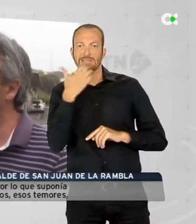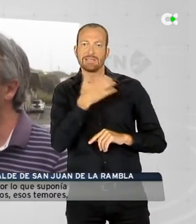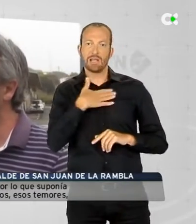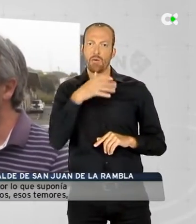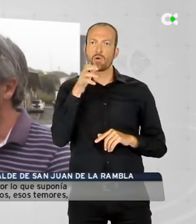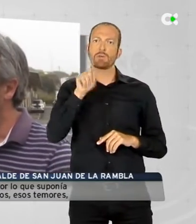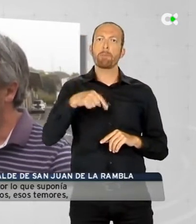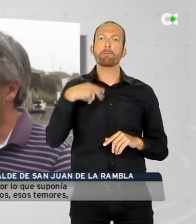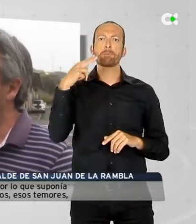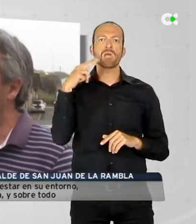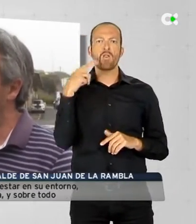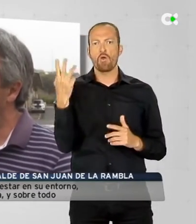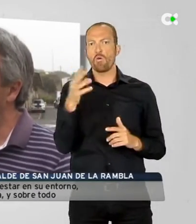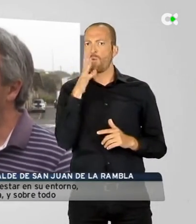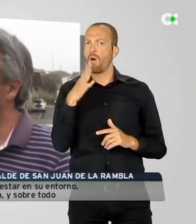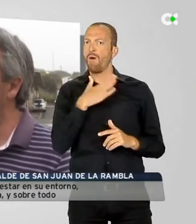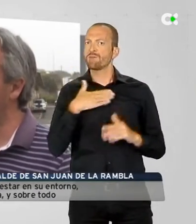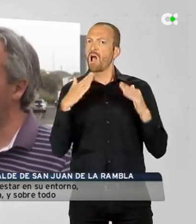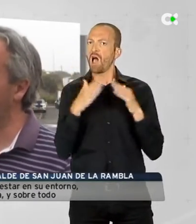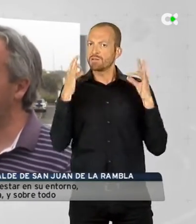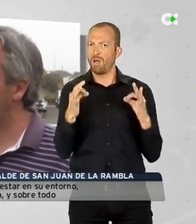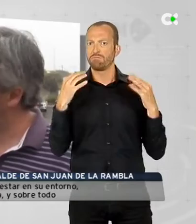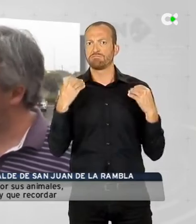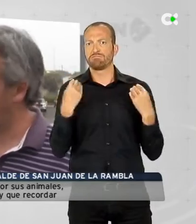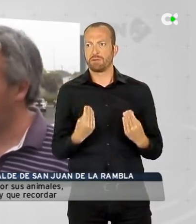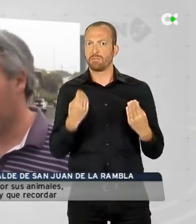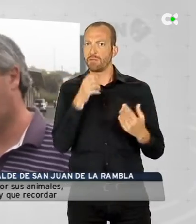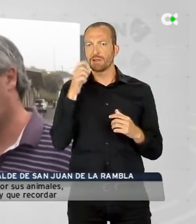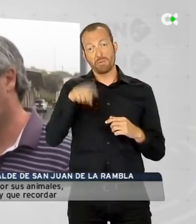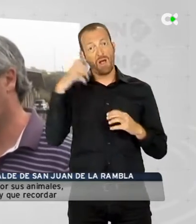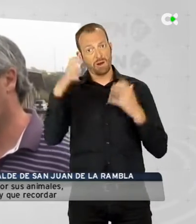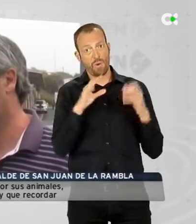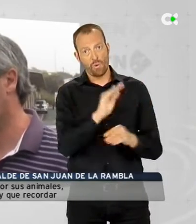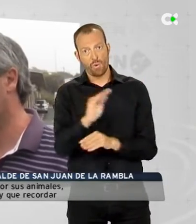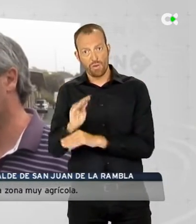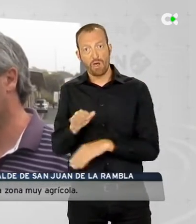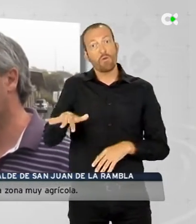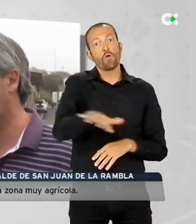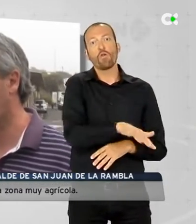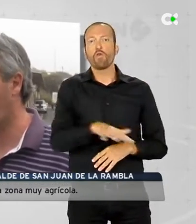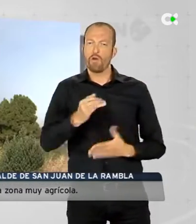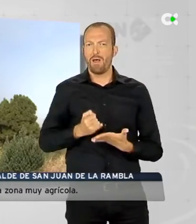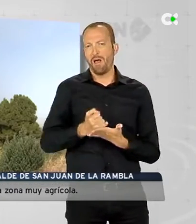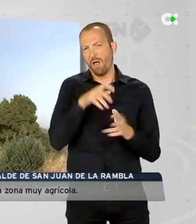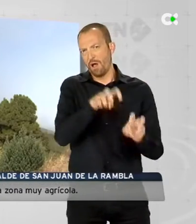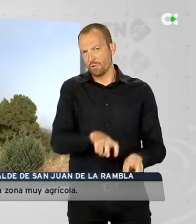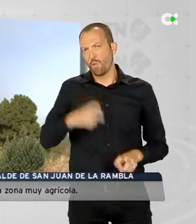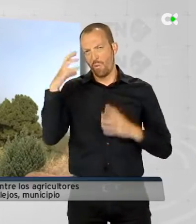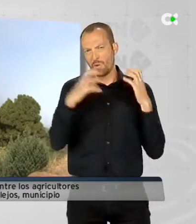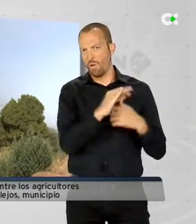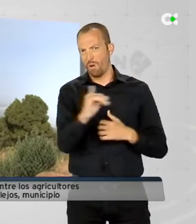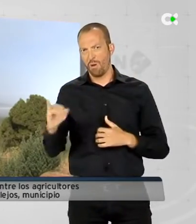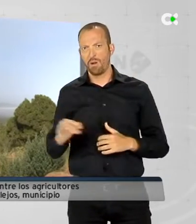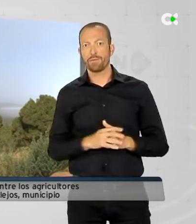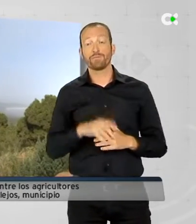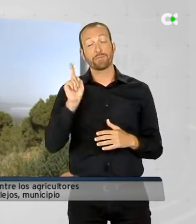esos temores, porque querían estar en su entorno, en su casa y sobre todo pensando por sus animales, porque hay que recordar que esto es una zona muy agrícola. Incertidumbre